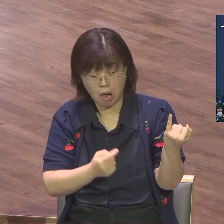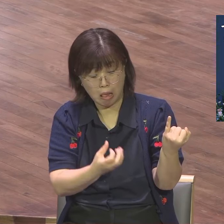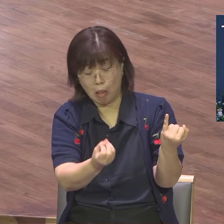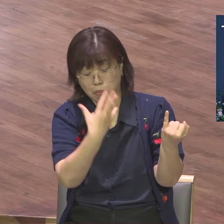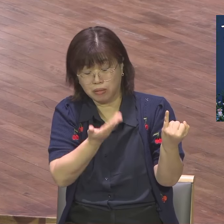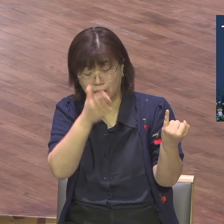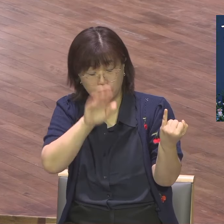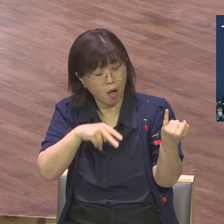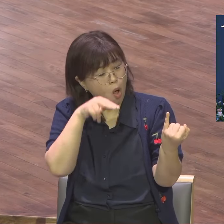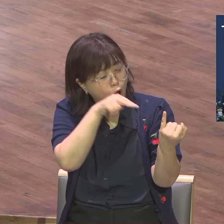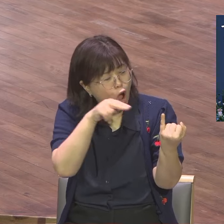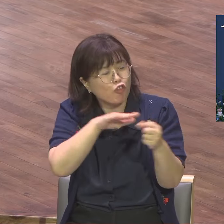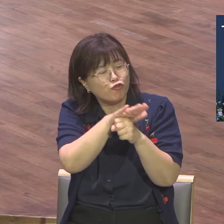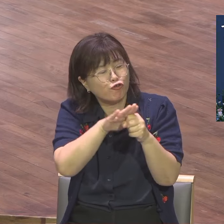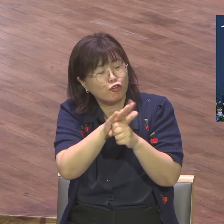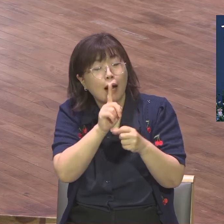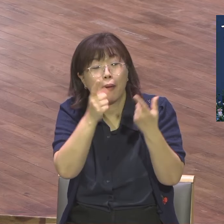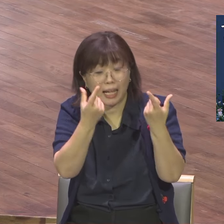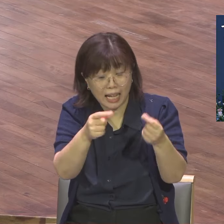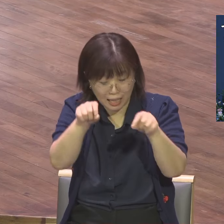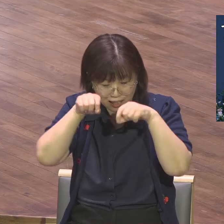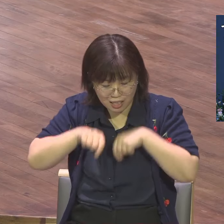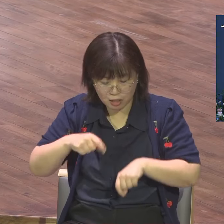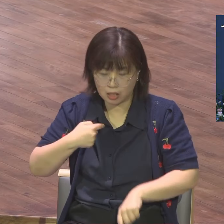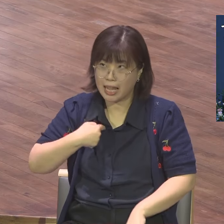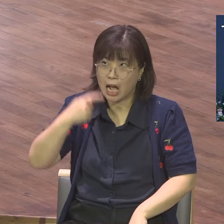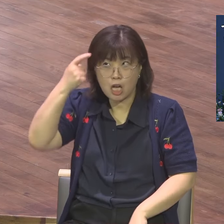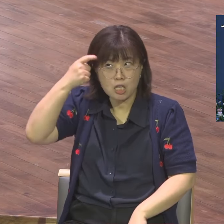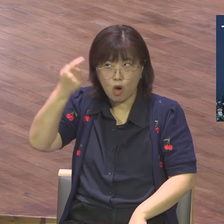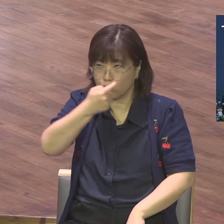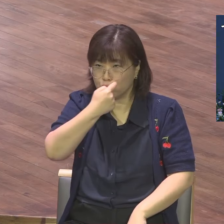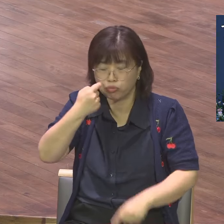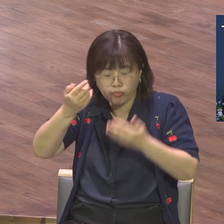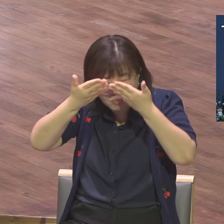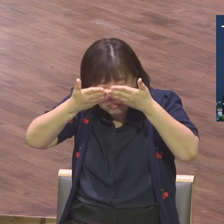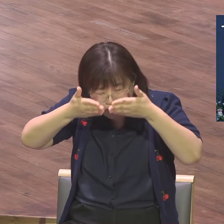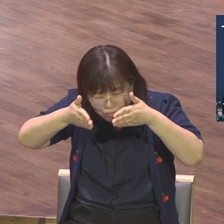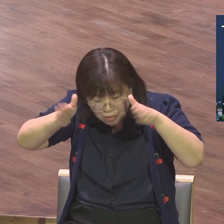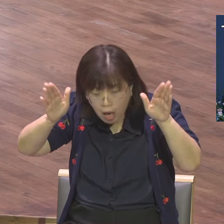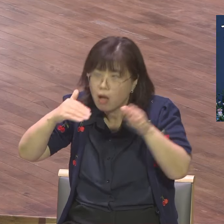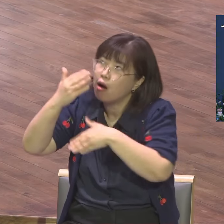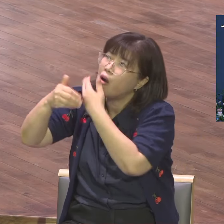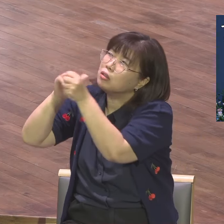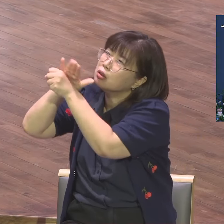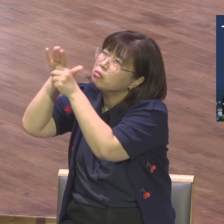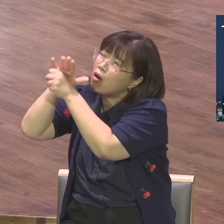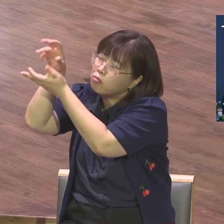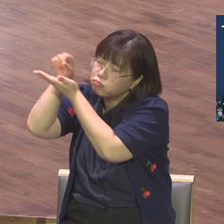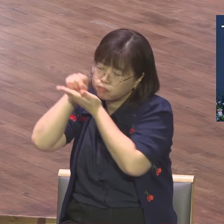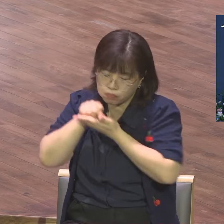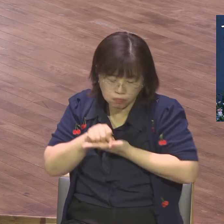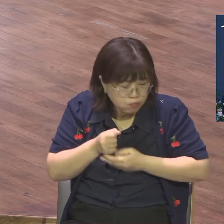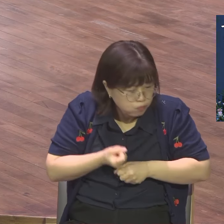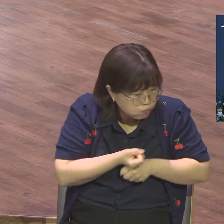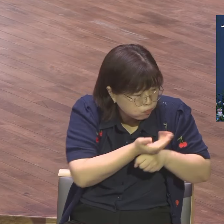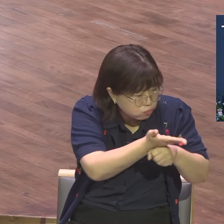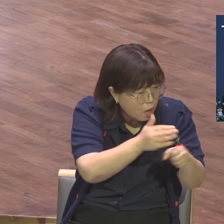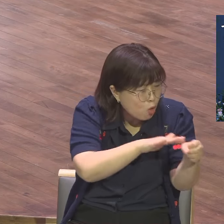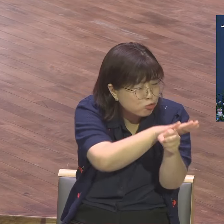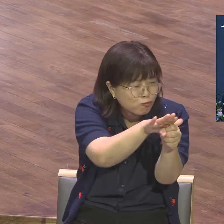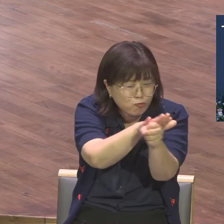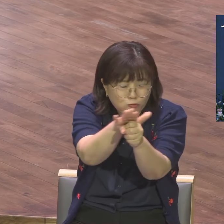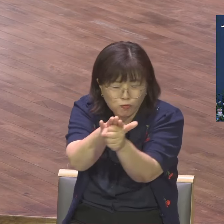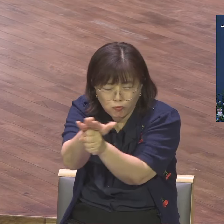그 사람을 바라볼 때 그 사랑의 눈을 바라볼 때 이런 고백을 할 수 있어야 돼. 하나님 사랑을 그리스도를 통해서 받은 십자가